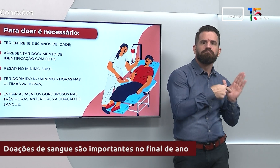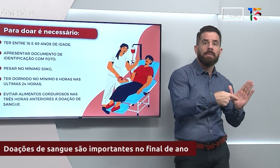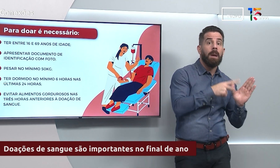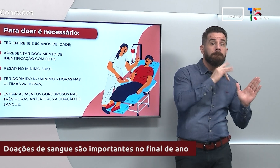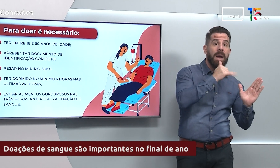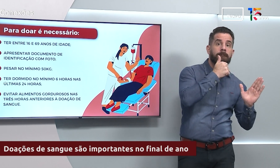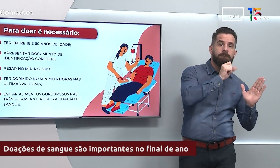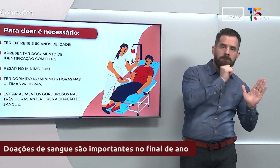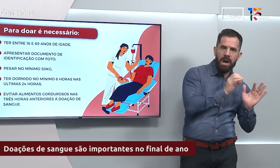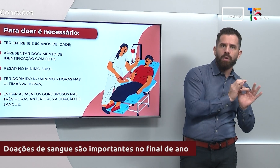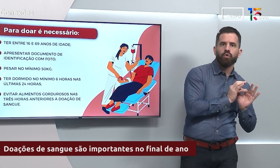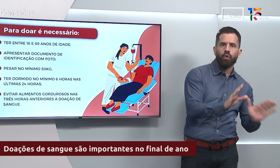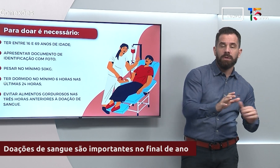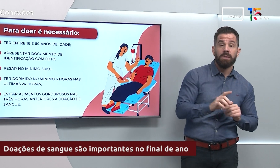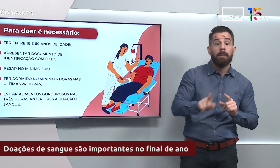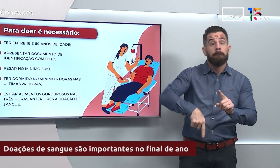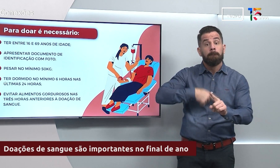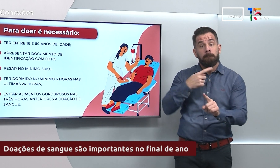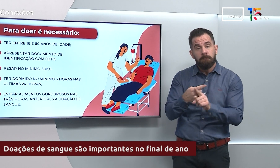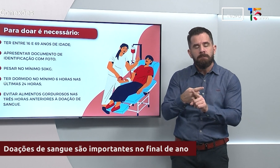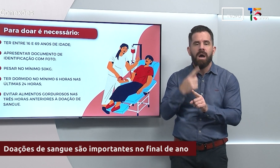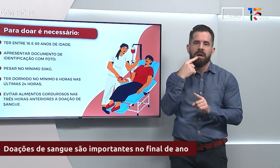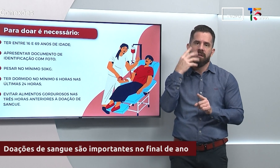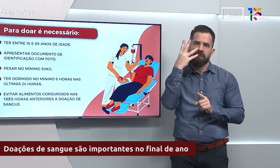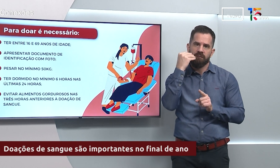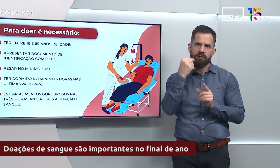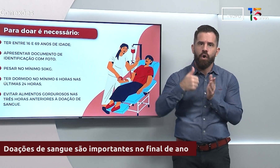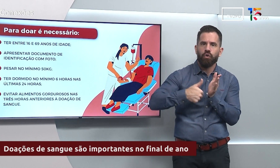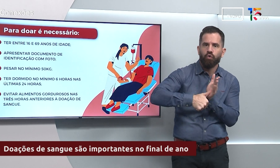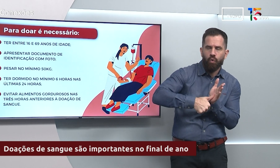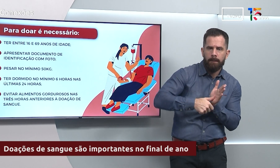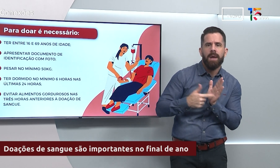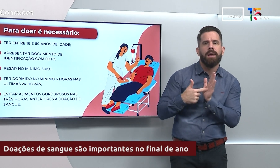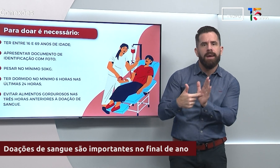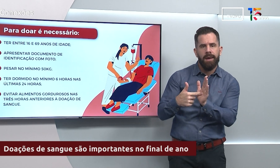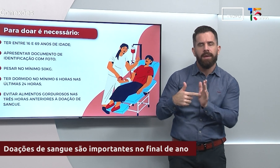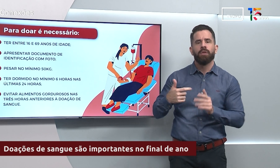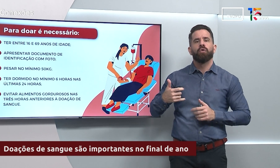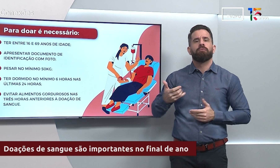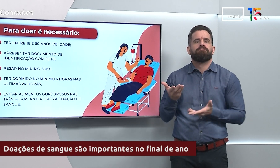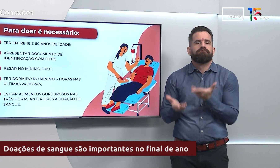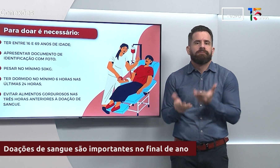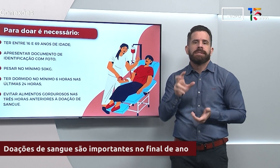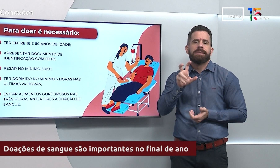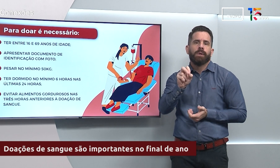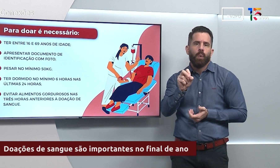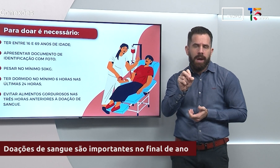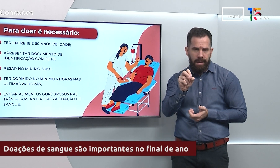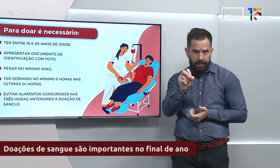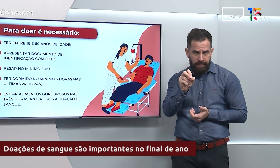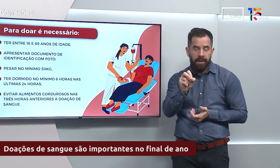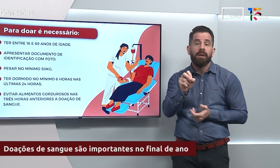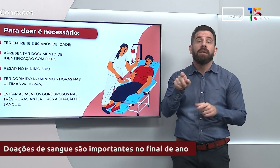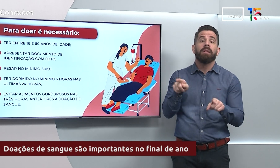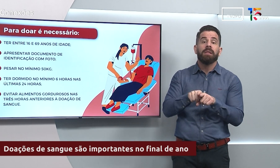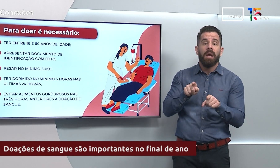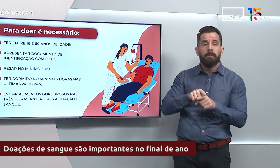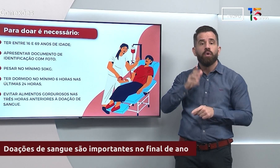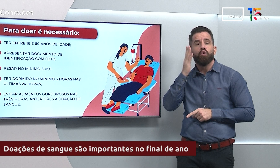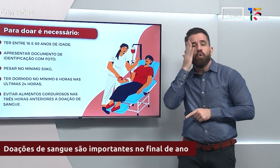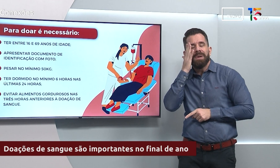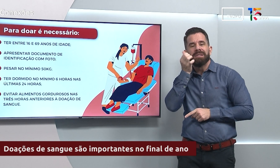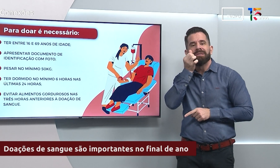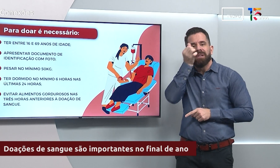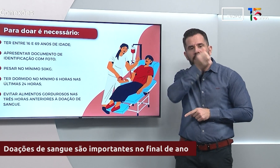de identificação com foto, pesar no mínimo 50 quilos, ter dormido no mínimo 6 horas nas últimas 24